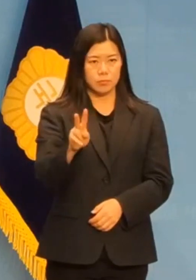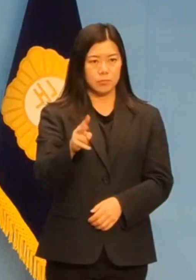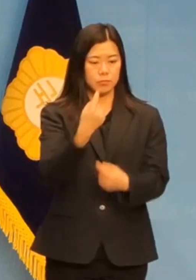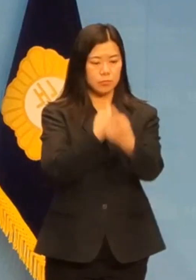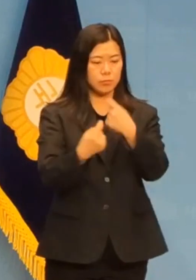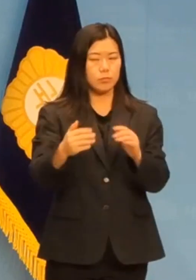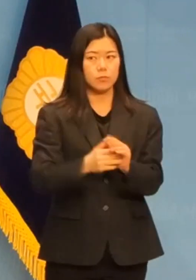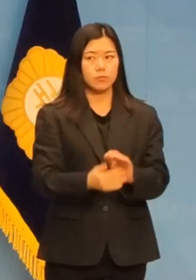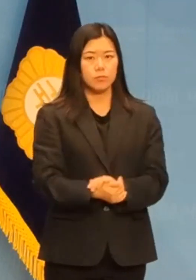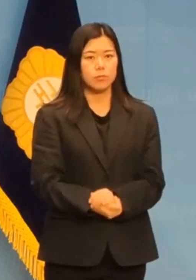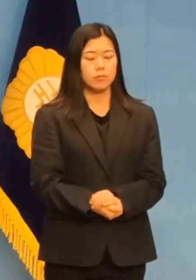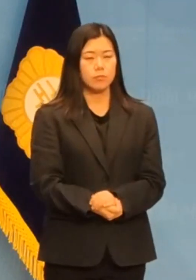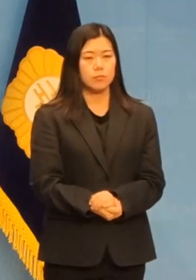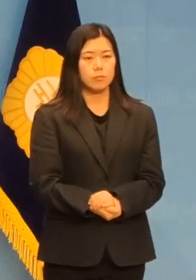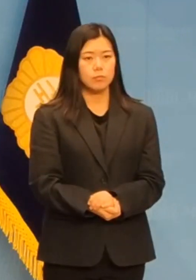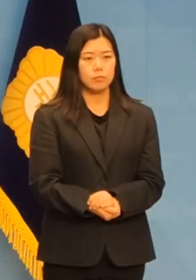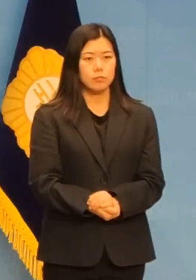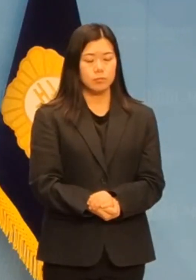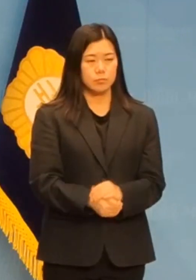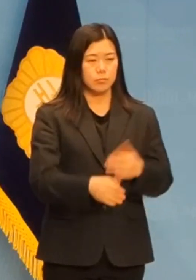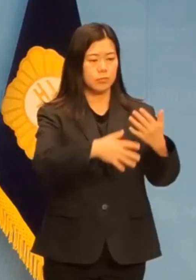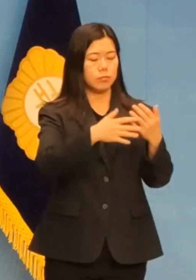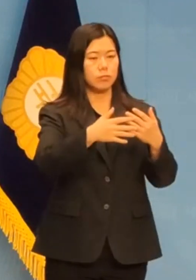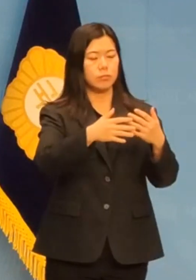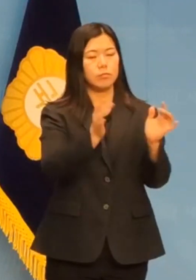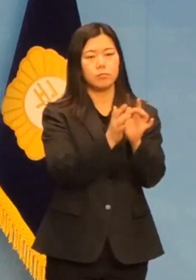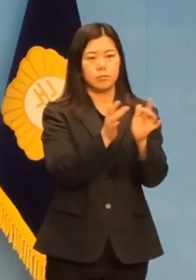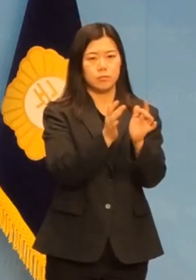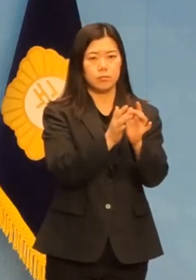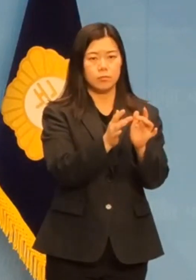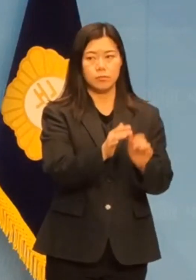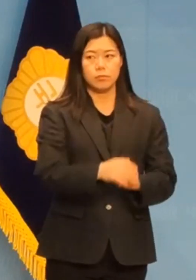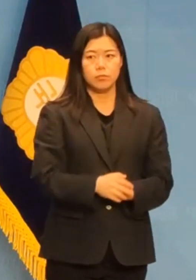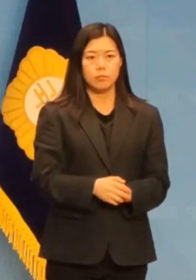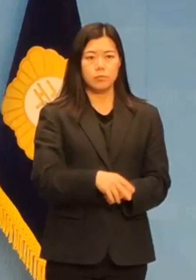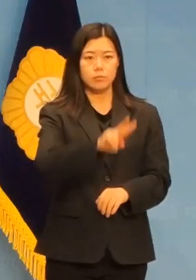제보가 접수되었습니다. 매체별로는 온라인이